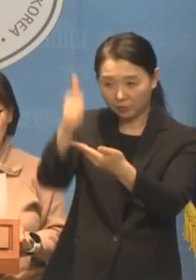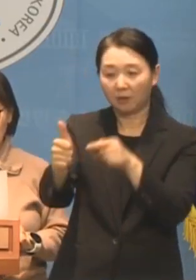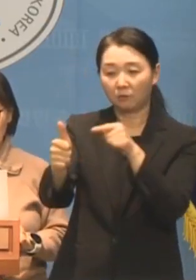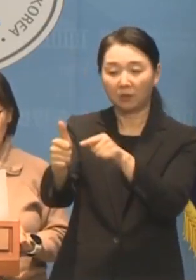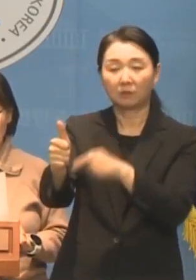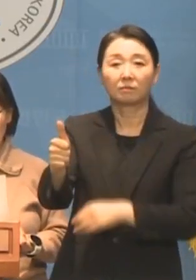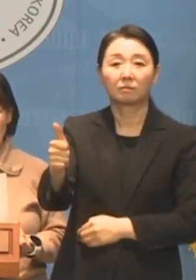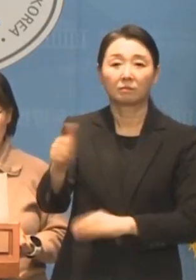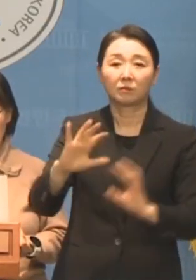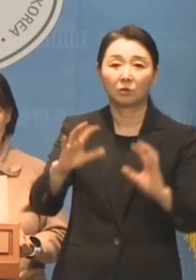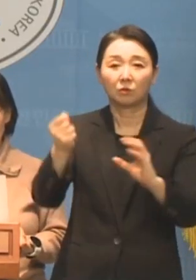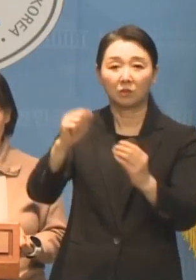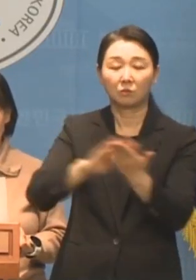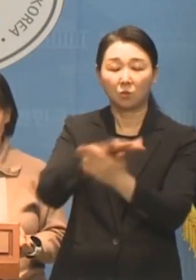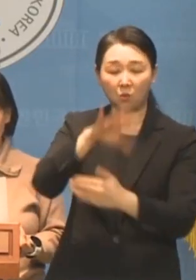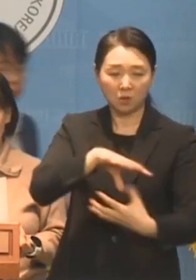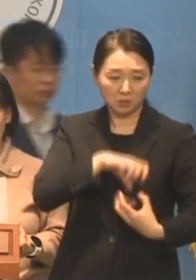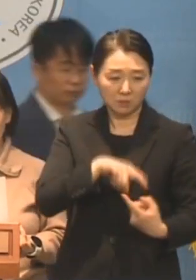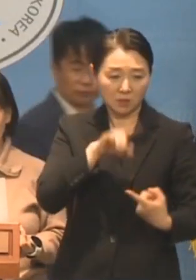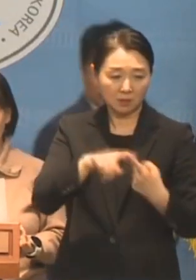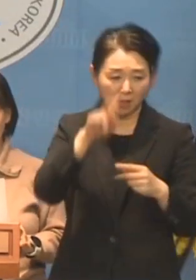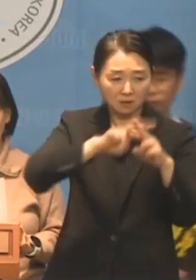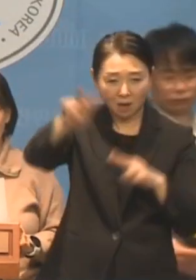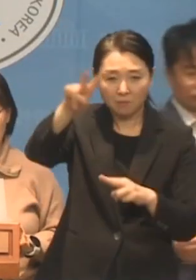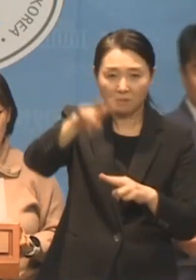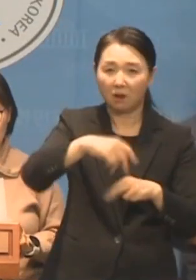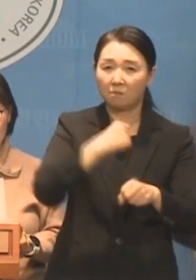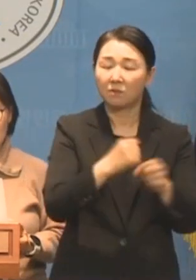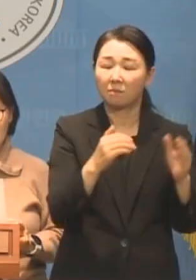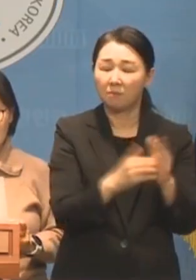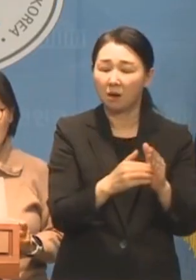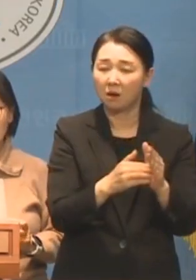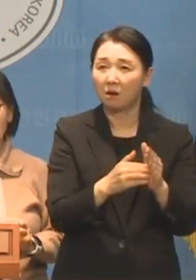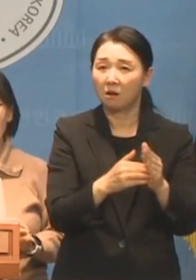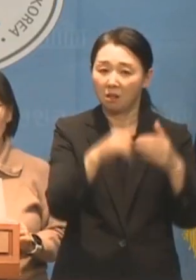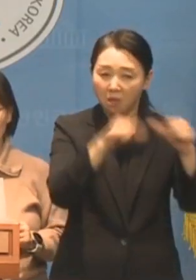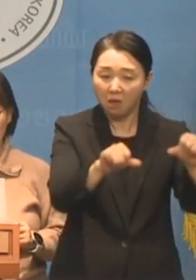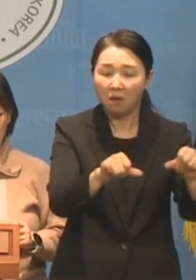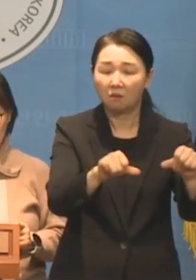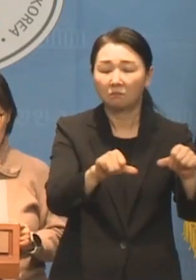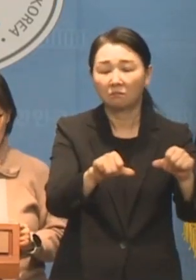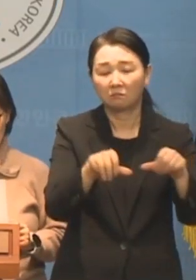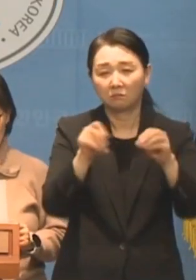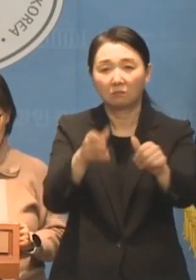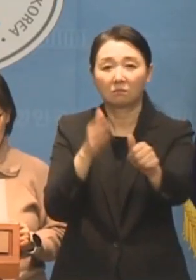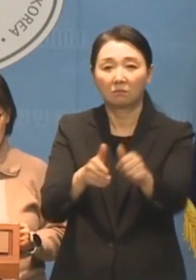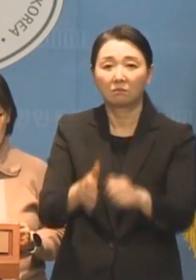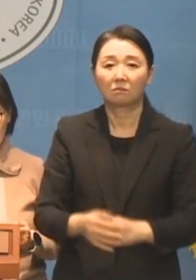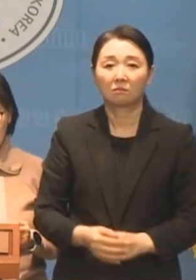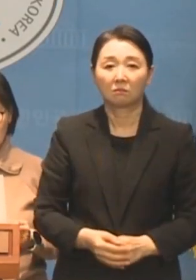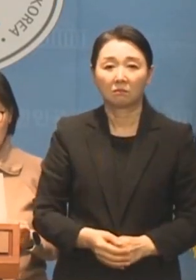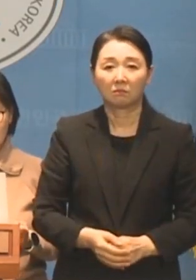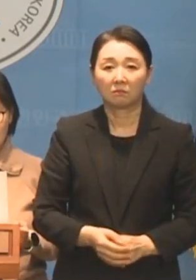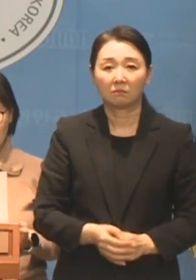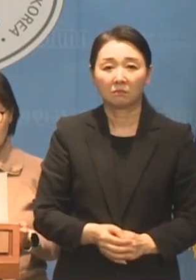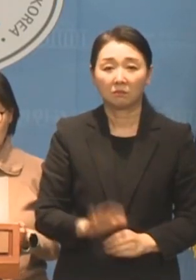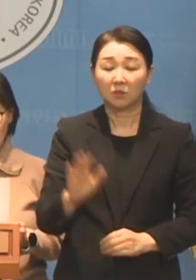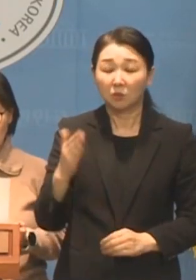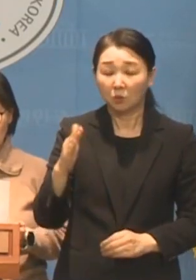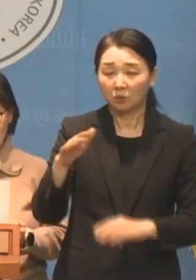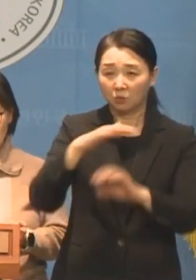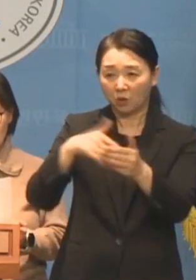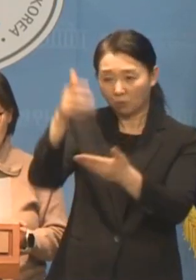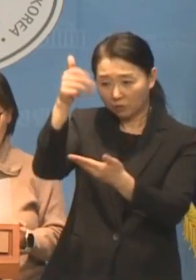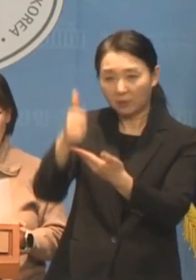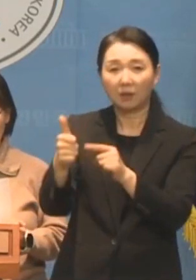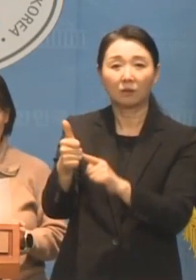장관은 국립공원의 심장에 케이블카라는 칼을 꽂으려는 시도를 당장 멈추십시오. 최근 김한섭